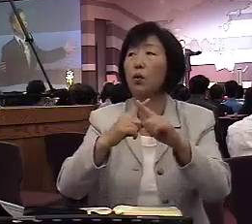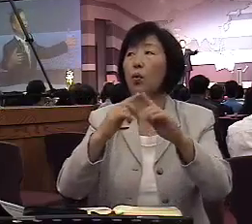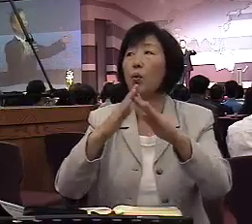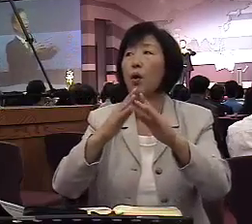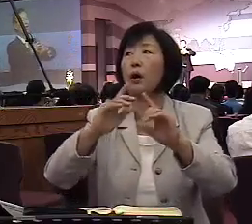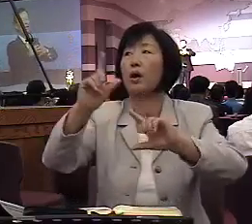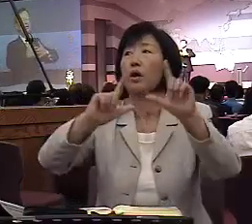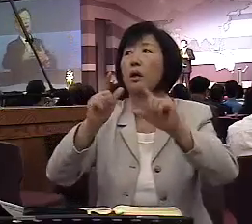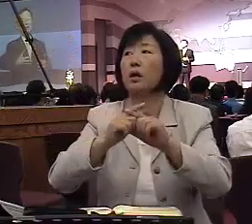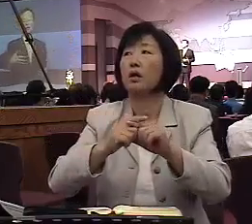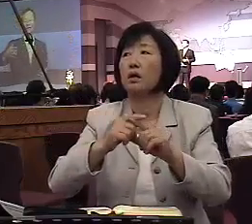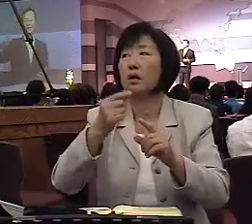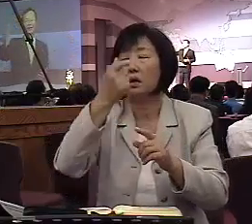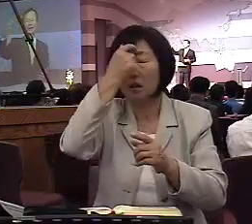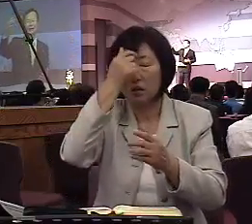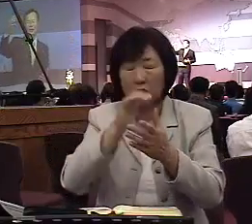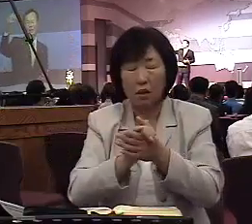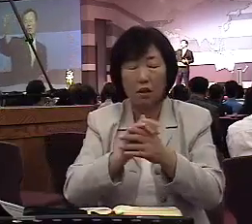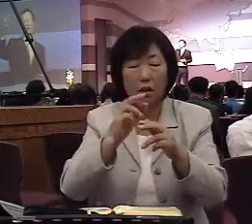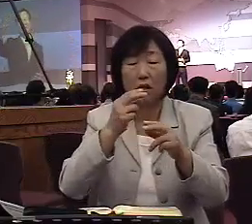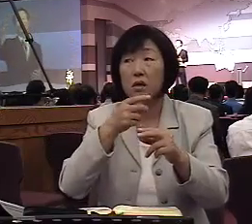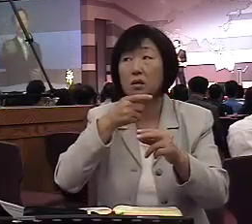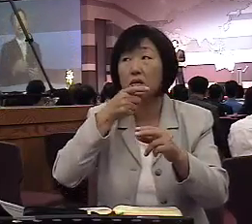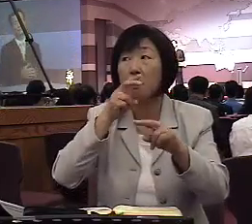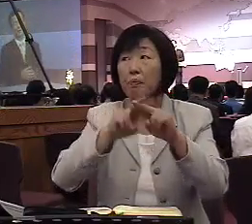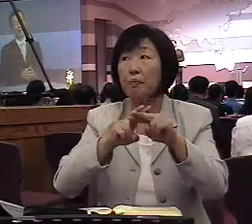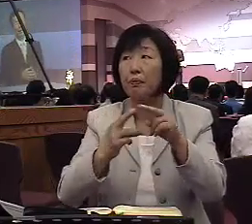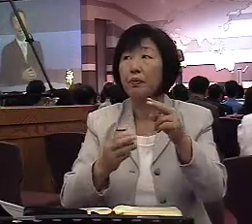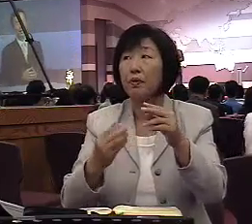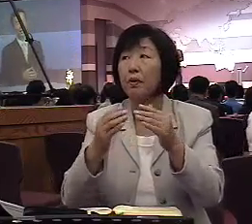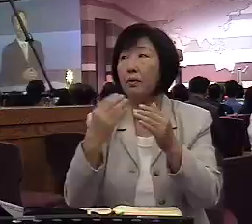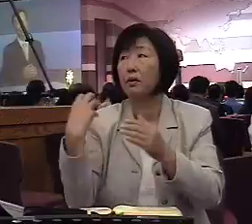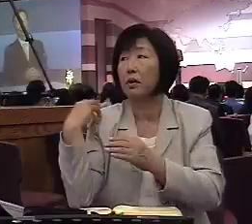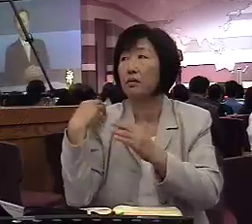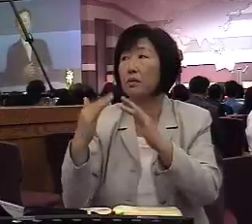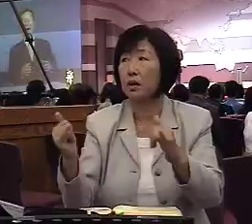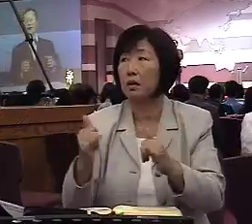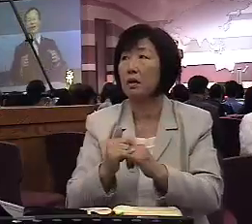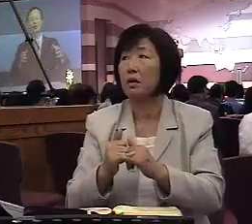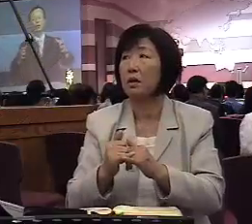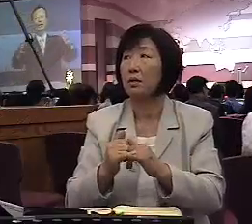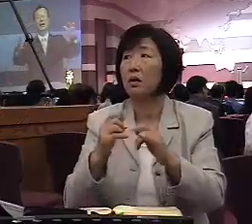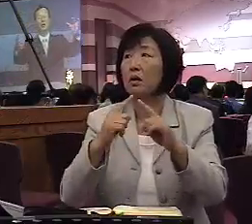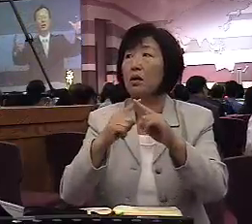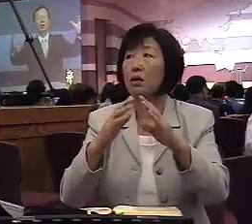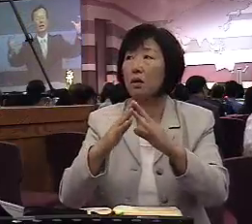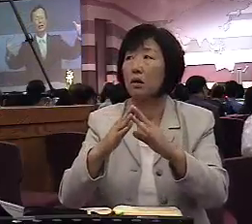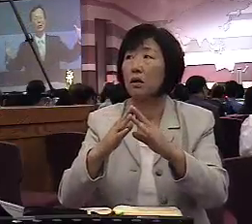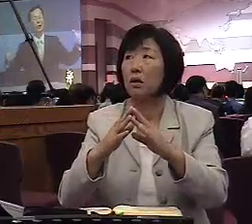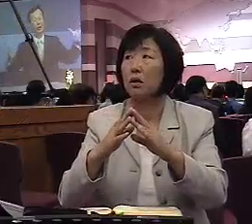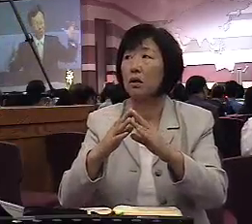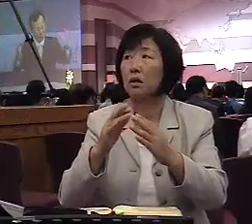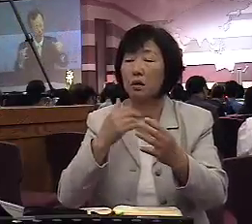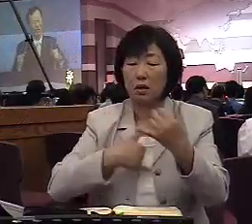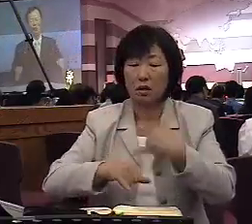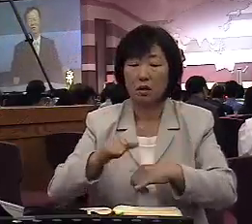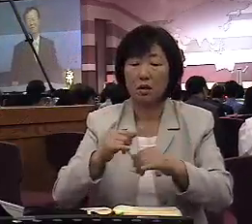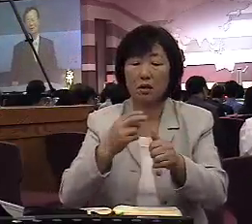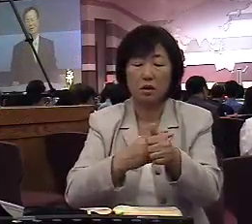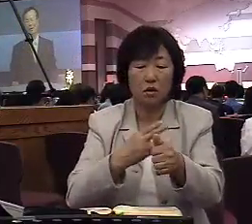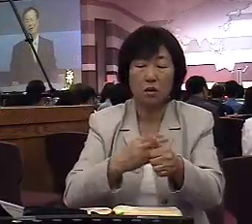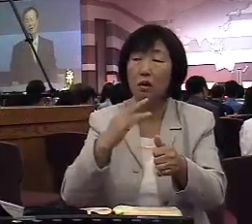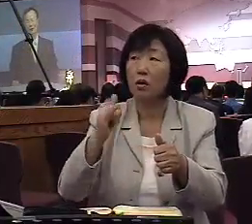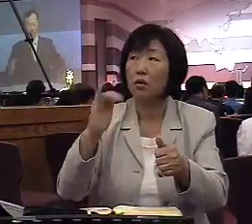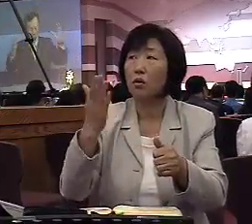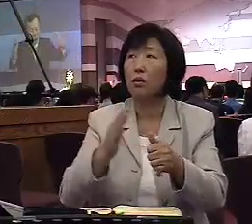이 기도 센터를 인도하시는 그 센터 리더가 되십니다. 우리 교회에 또한 우리 자녀들을 이끌고 있는 교사들이